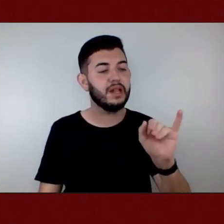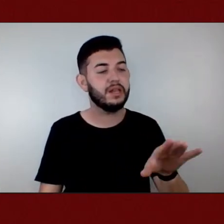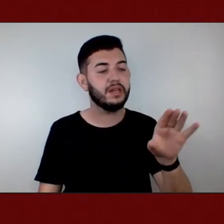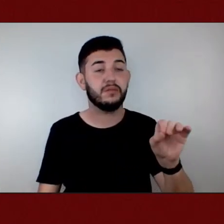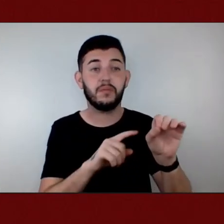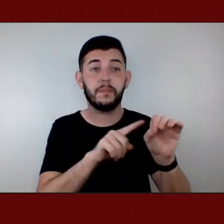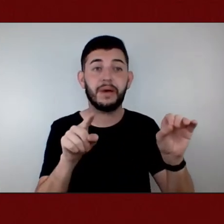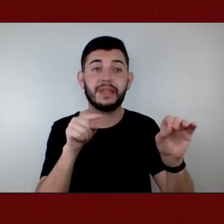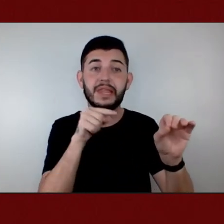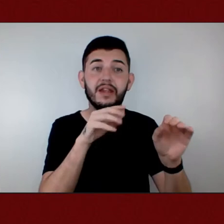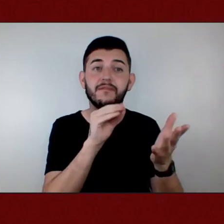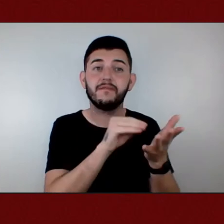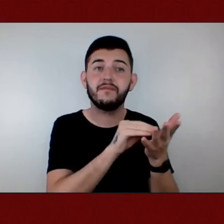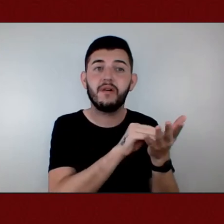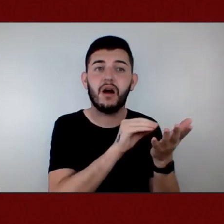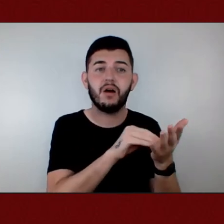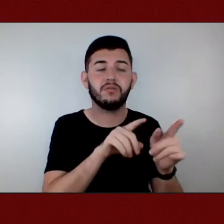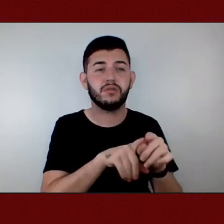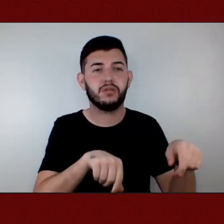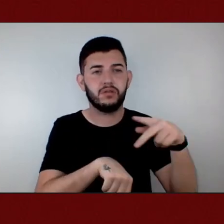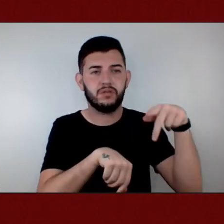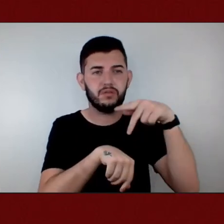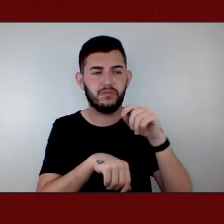vocação essencialmente agrícola.